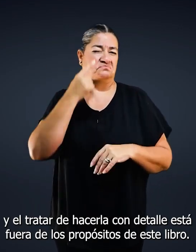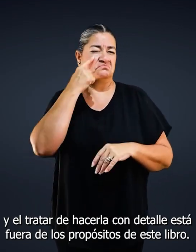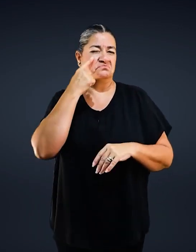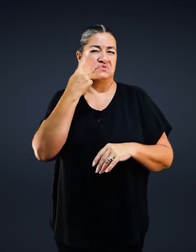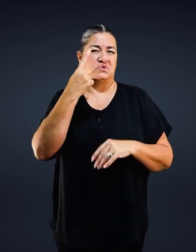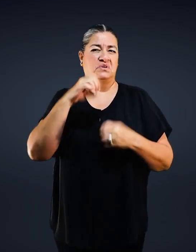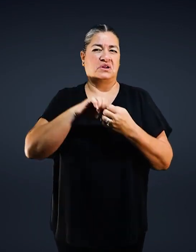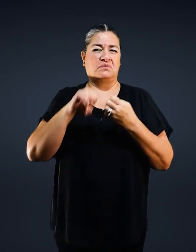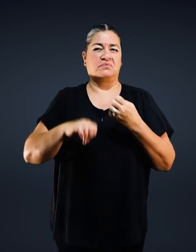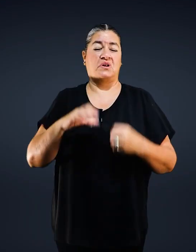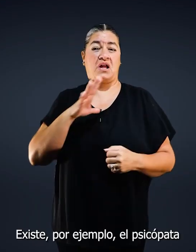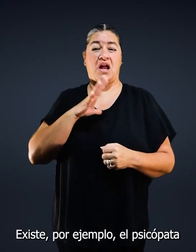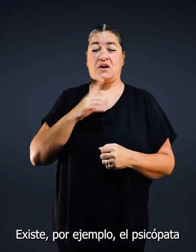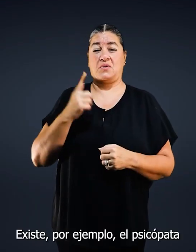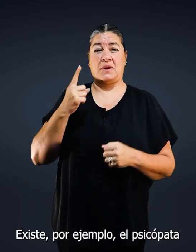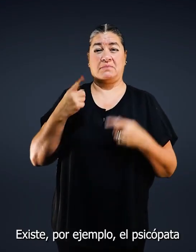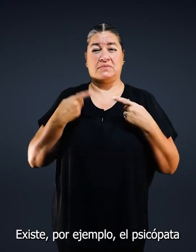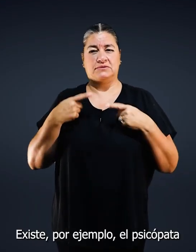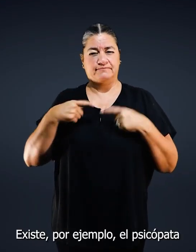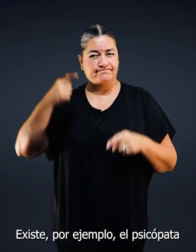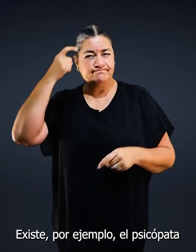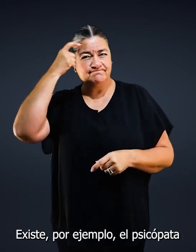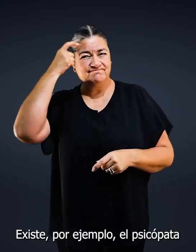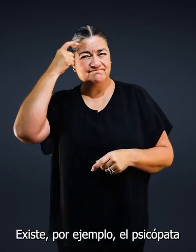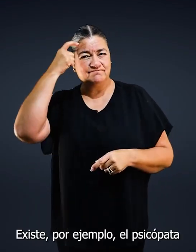libro. Existe, por ejemplo, el psicópata,